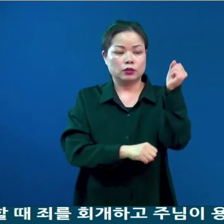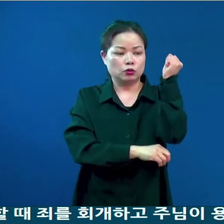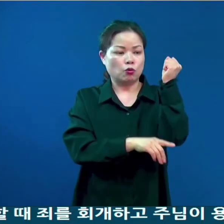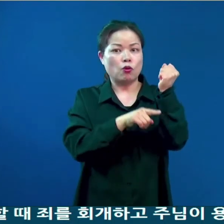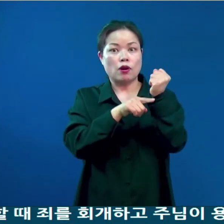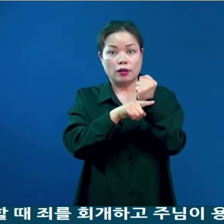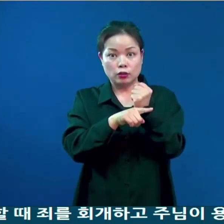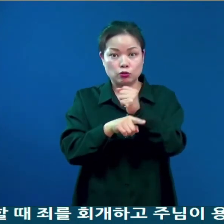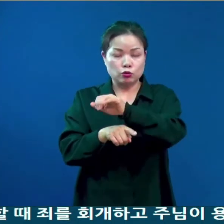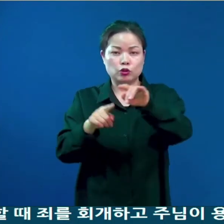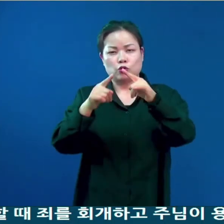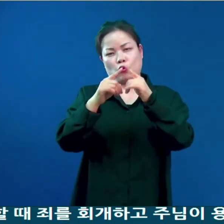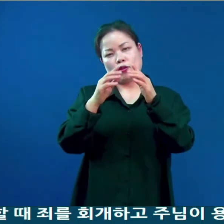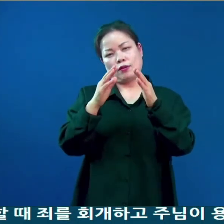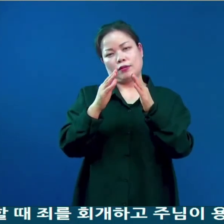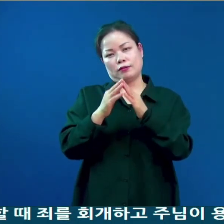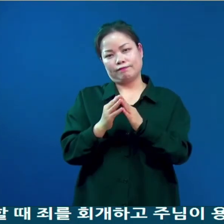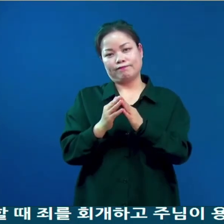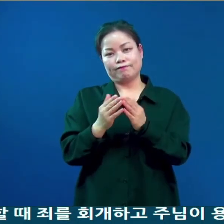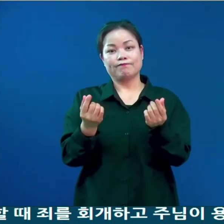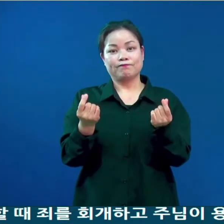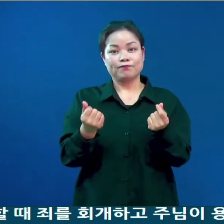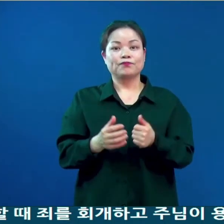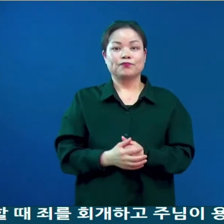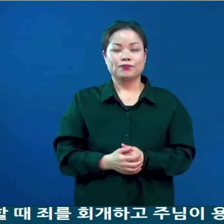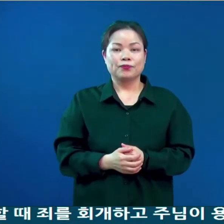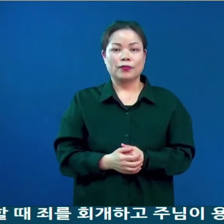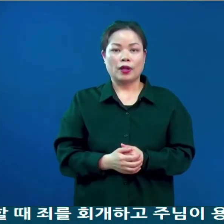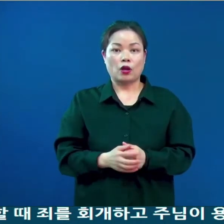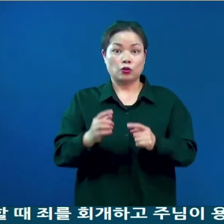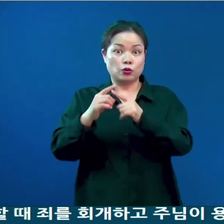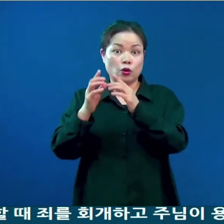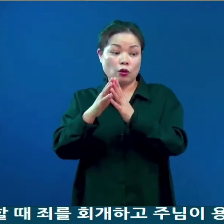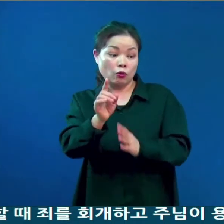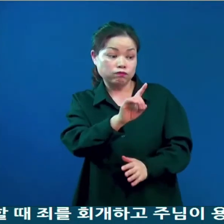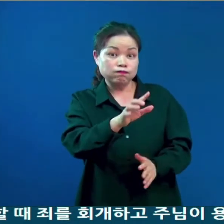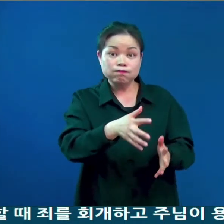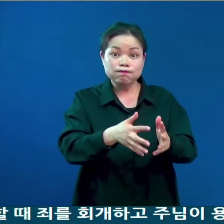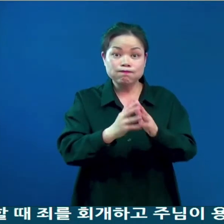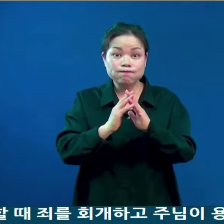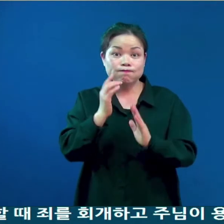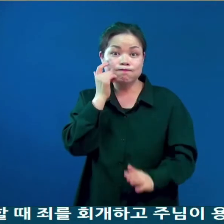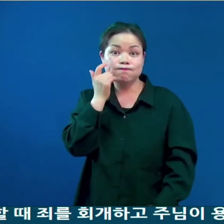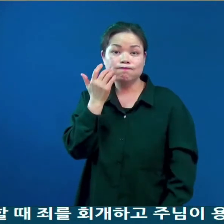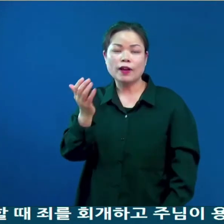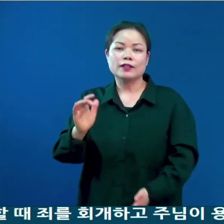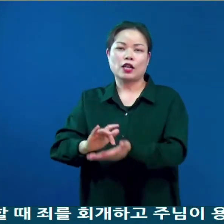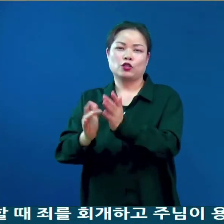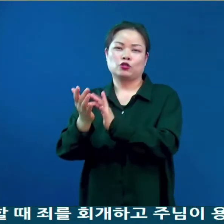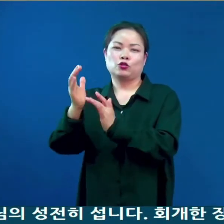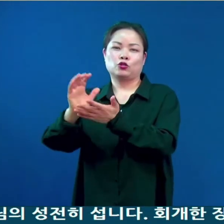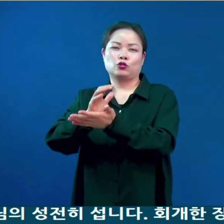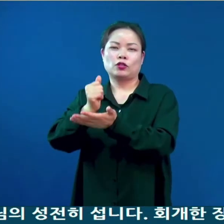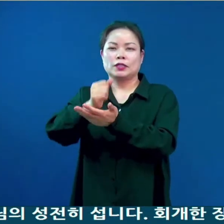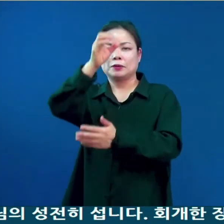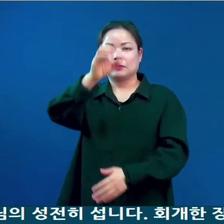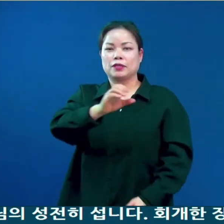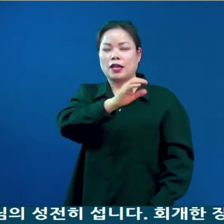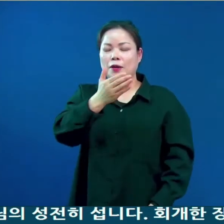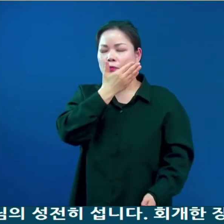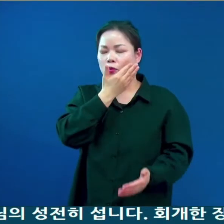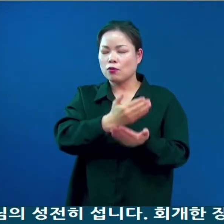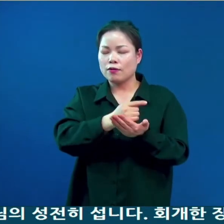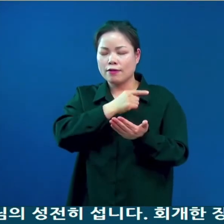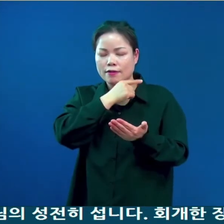원리는 오늘 우리 교회에도 적용을 할 수가 있습니다. 교회는 어디에 세워졌습니까? 예수 그리스도의 십자가의 보혈 위에